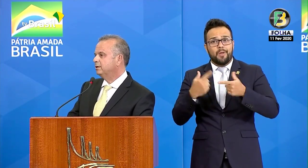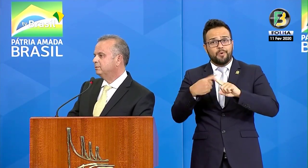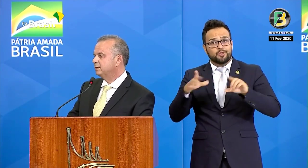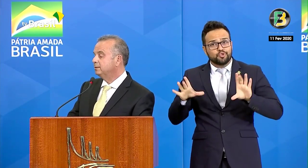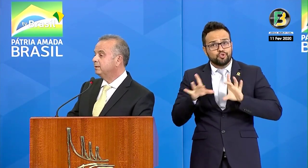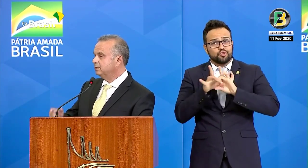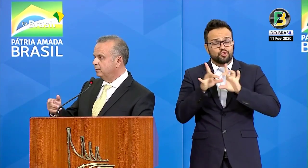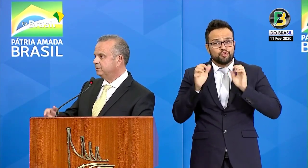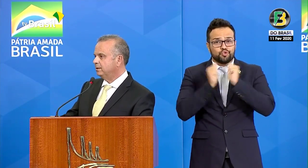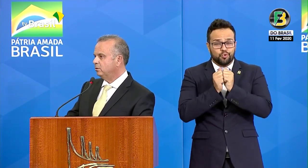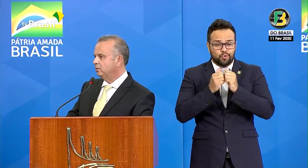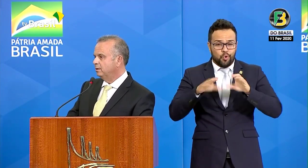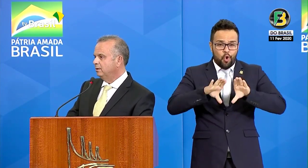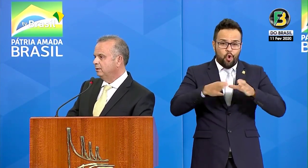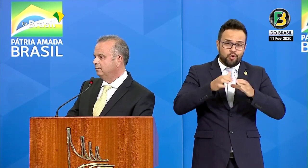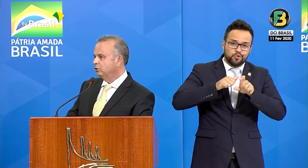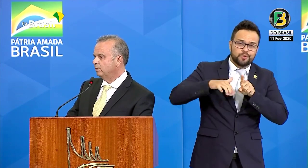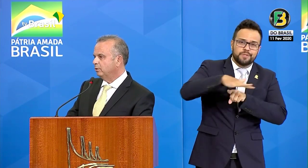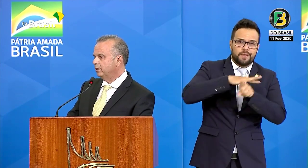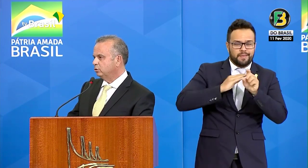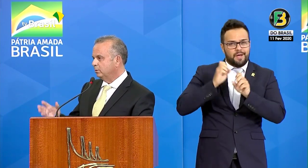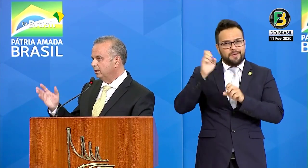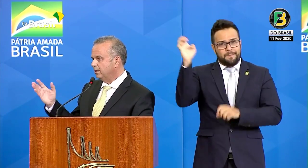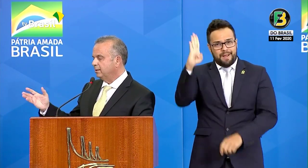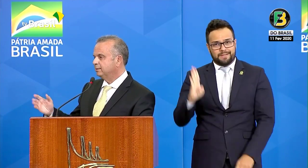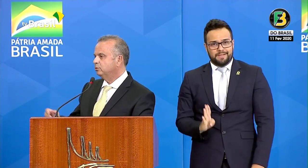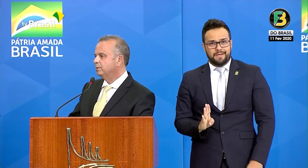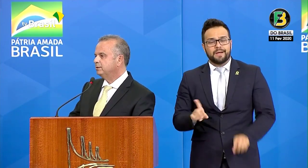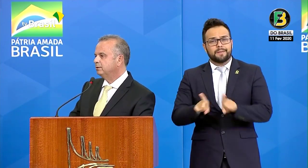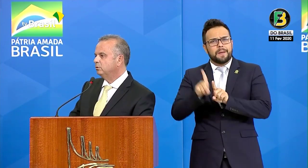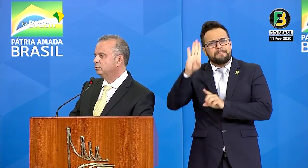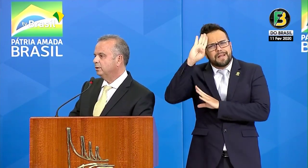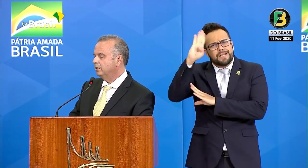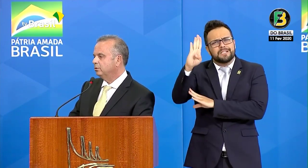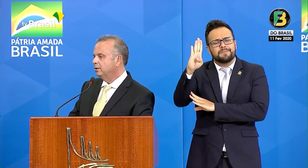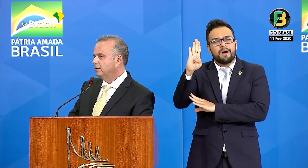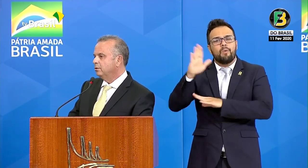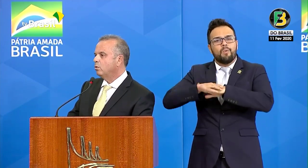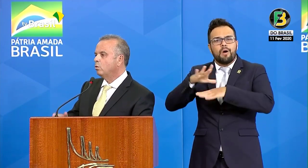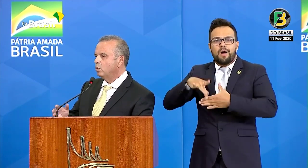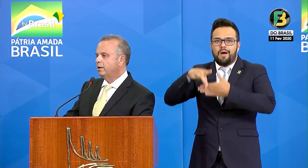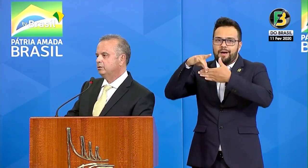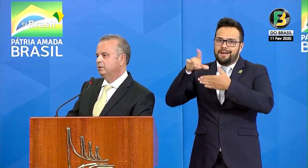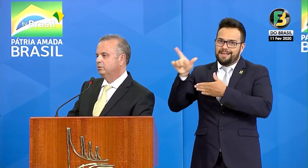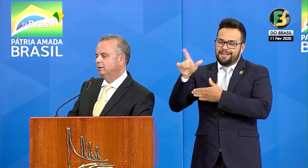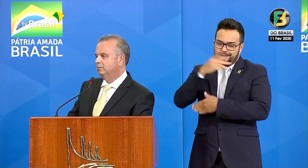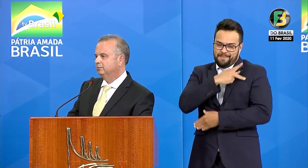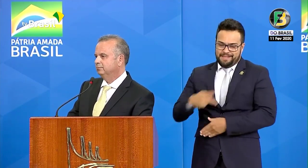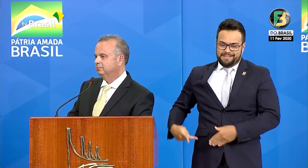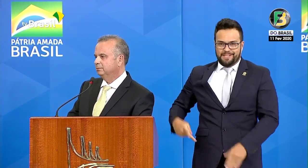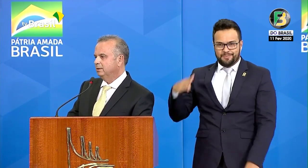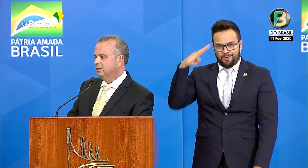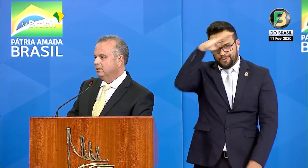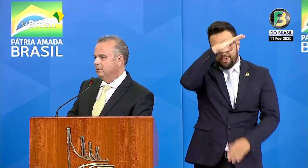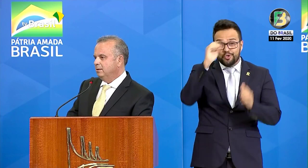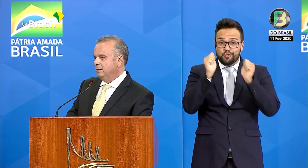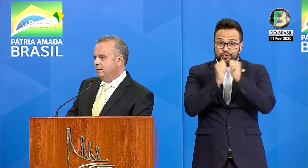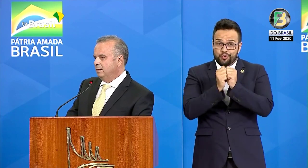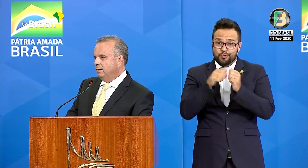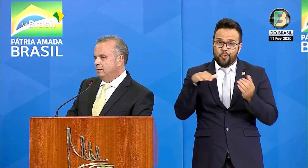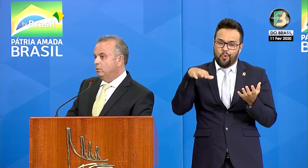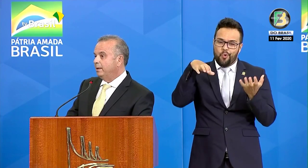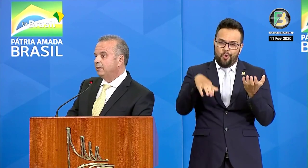com a sociedade brasileira, em especial, ministro Paulo Guedes, sobre a liderança do presidente Bolsonaro com o Congresso Nacional.